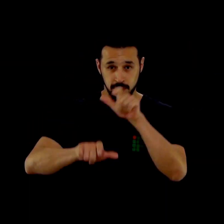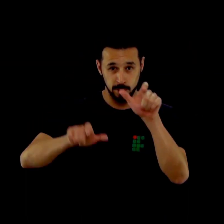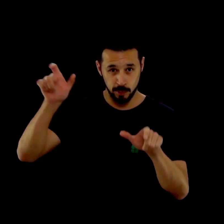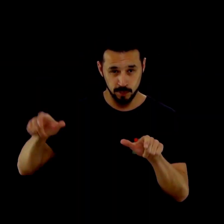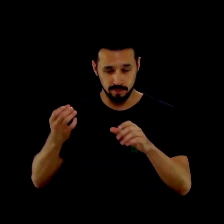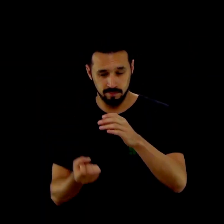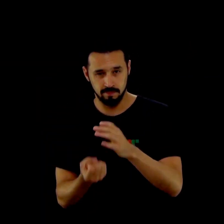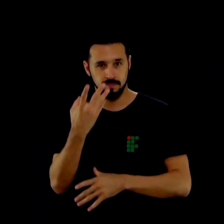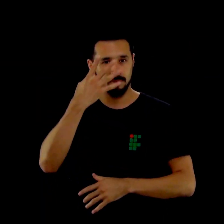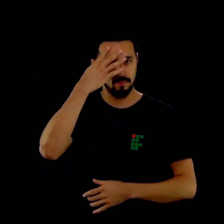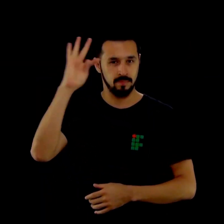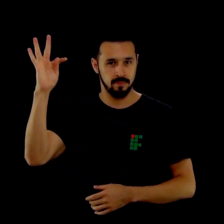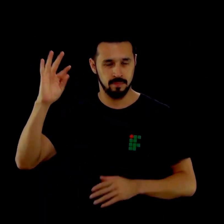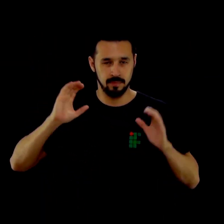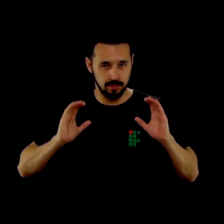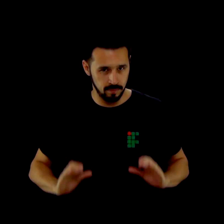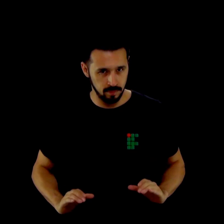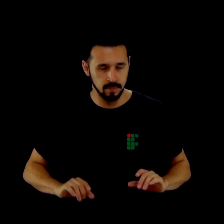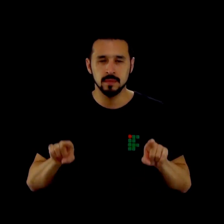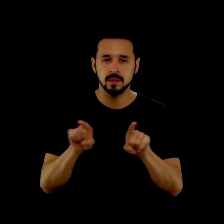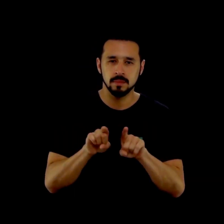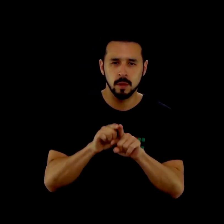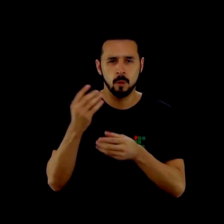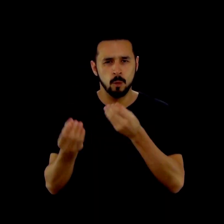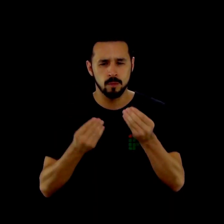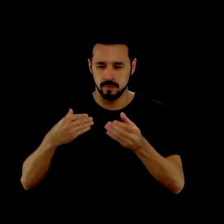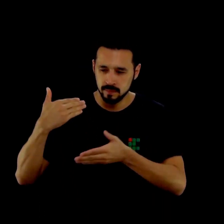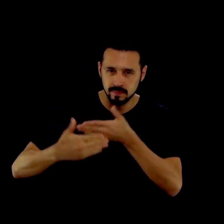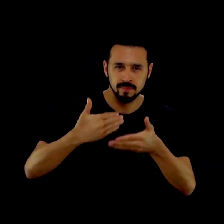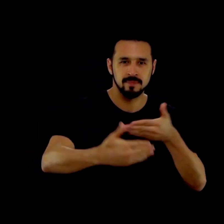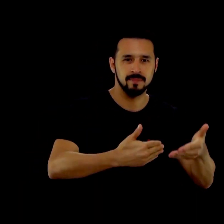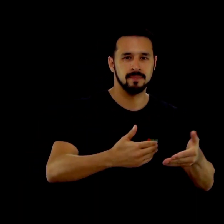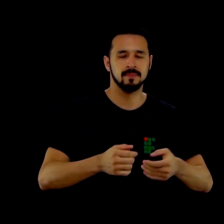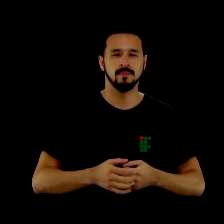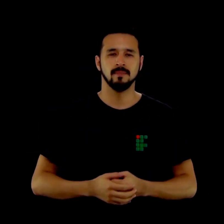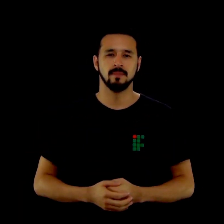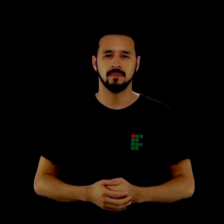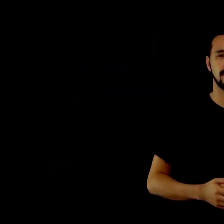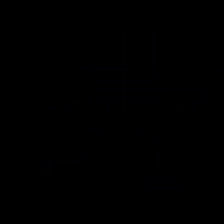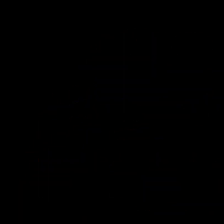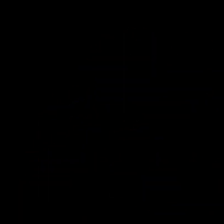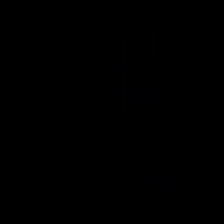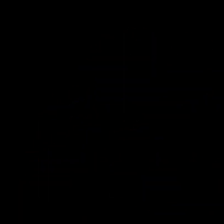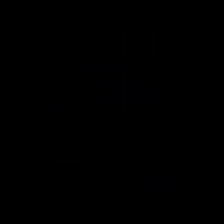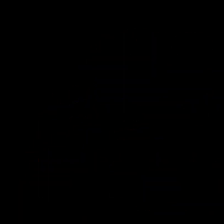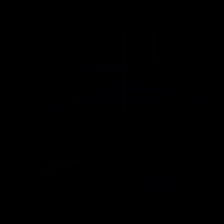Os criadores e o desenvolvimento do behaviorismo.